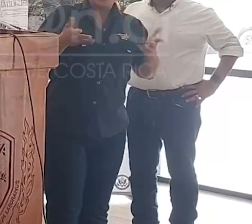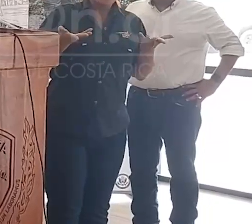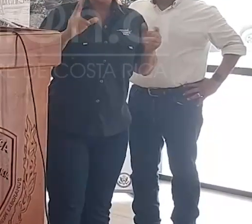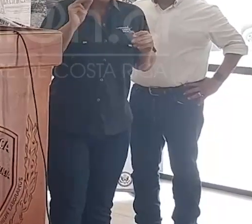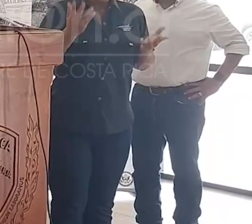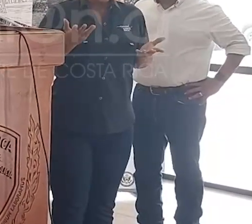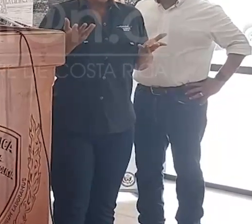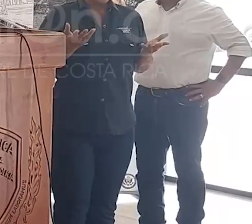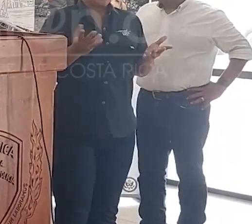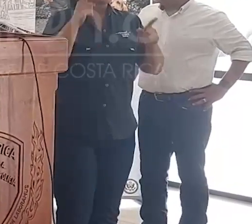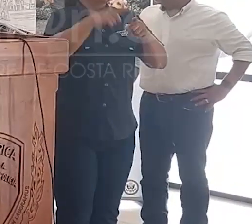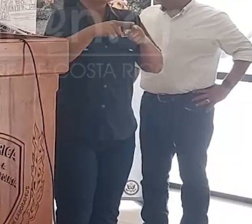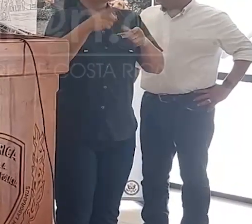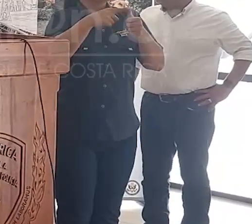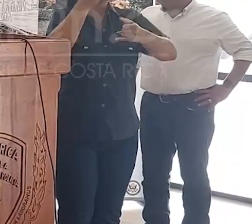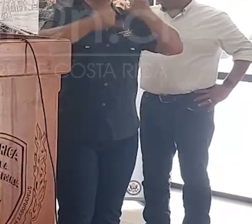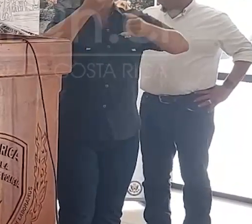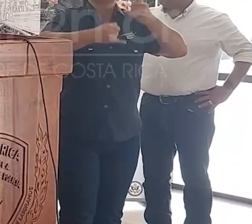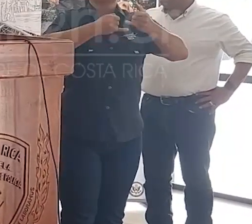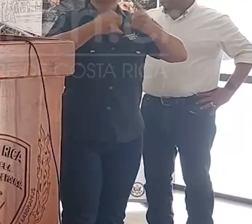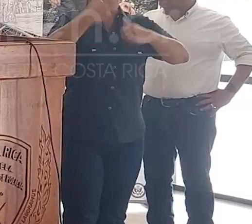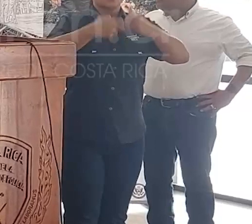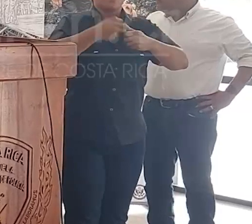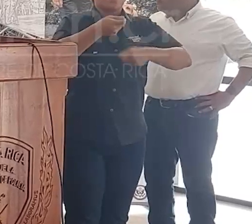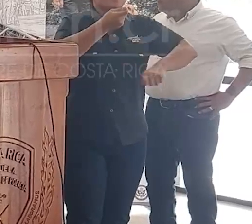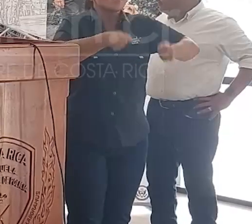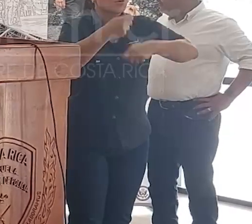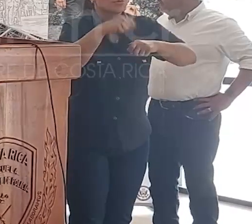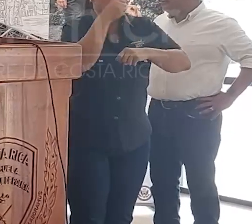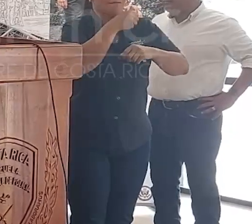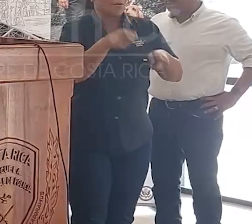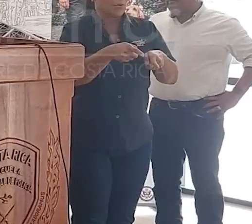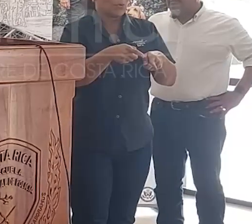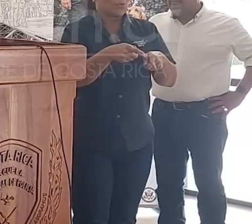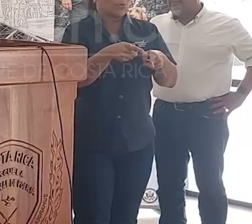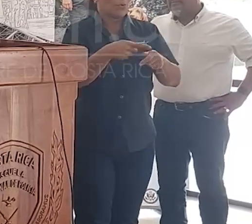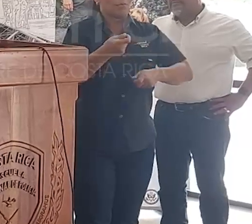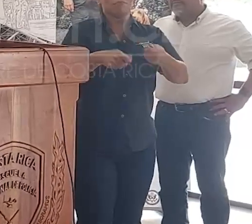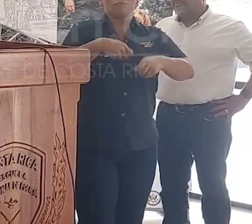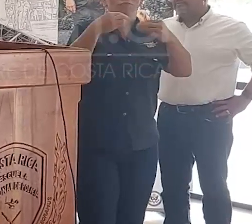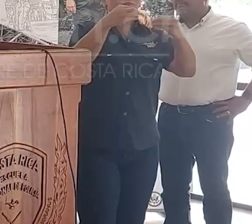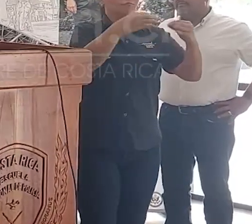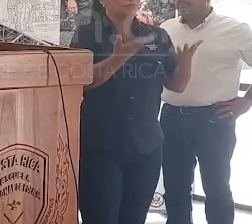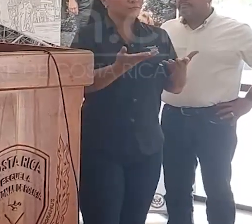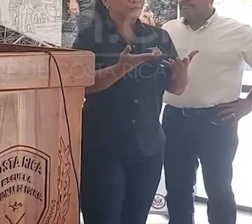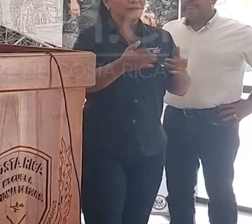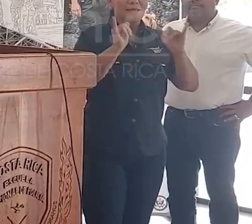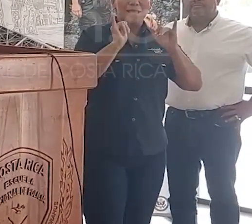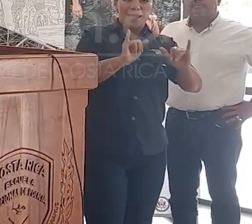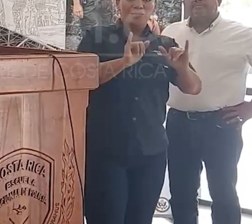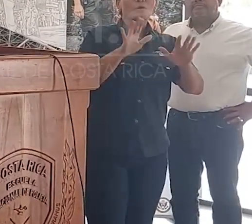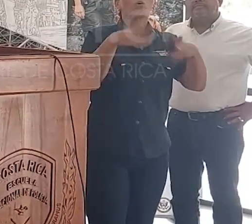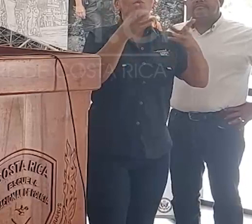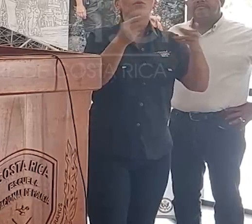que terminemos con el problema del narcotráfico, del narcomenudeo. Y para eso solo hay